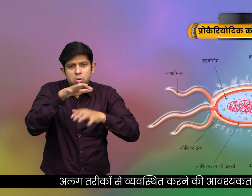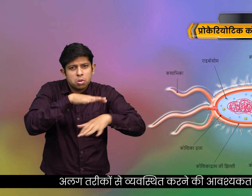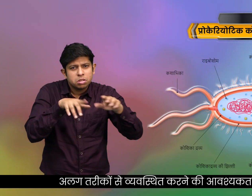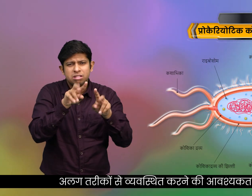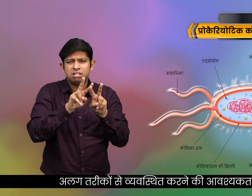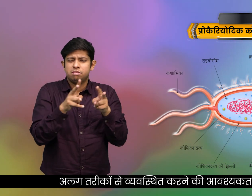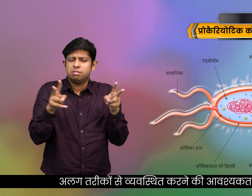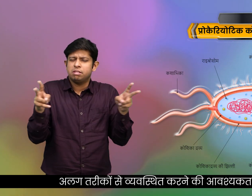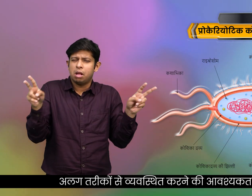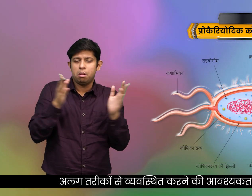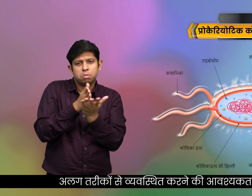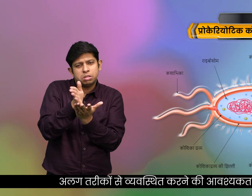आवश्यकता होती है।